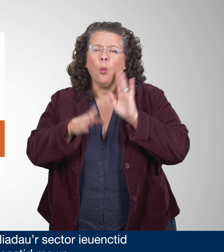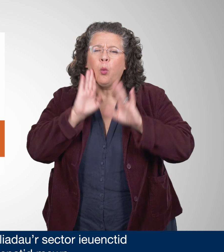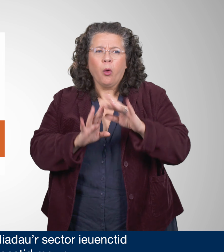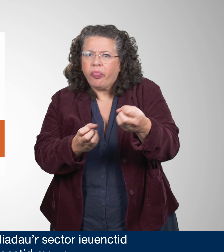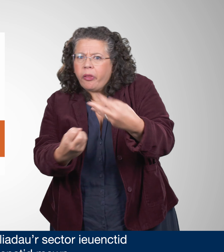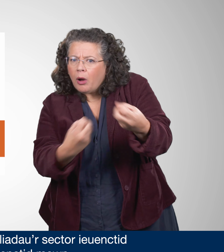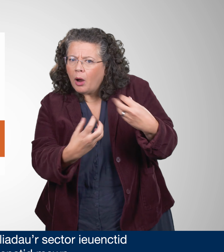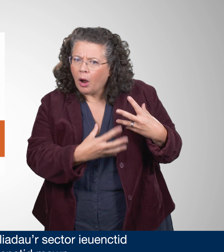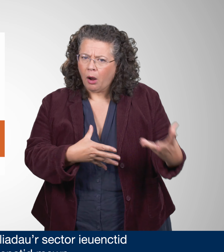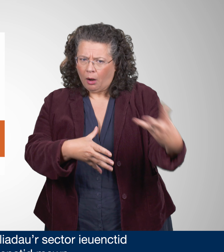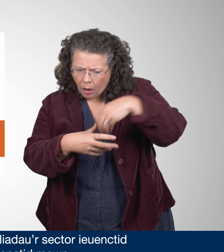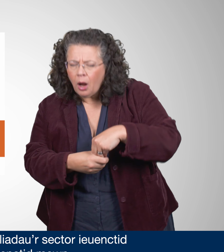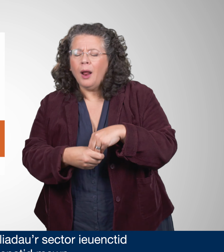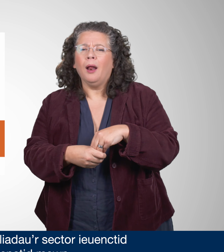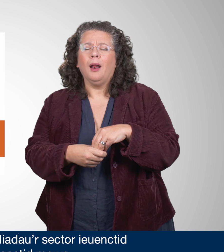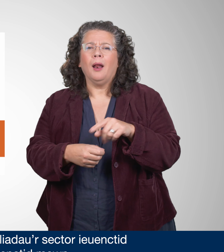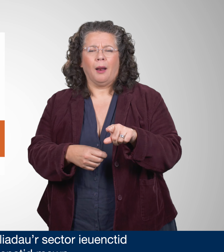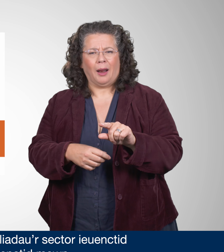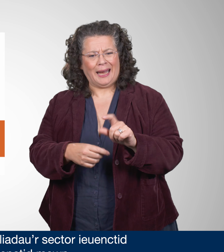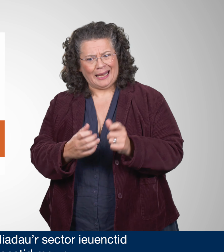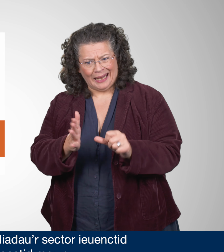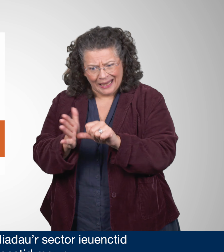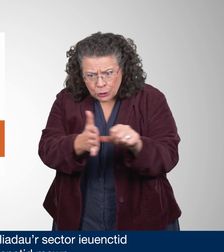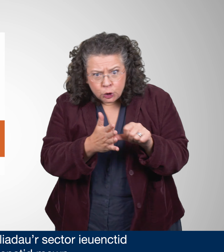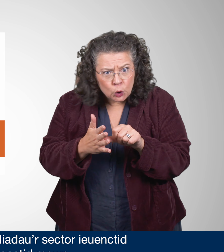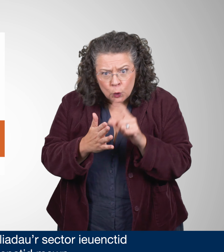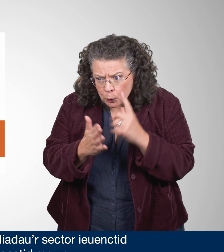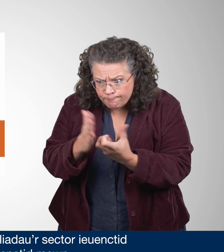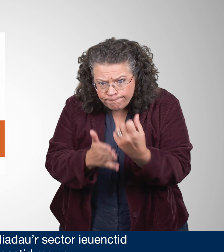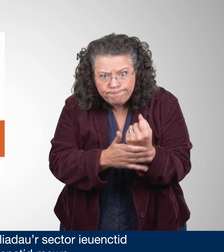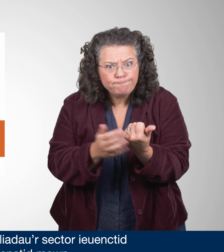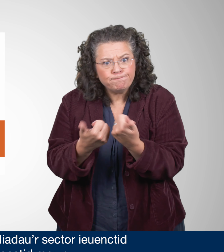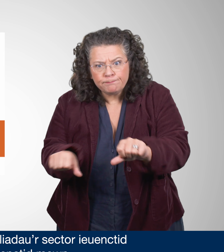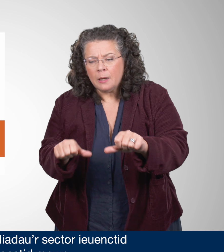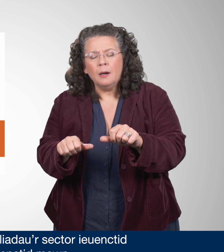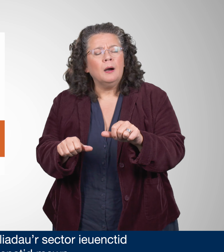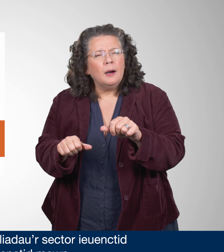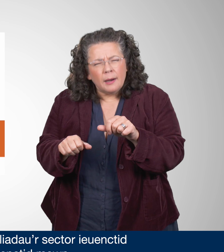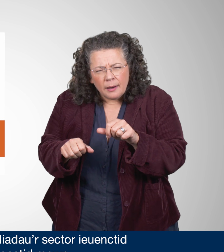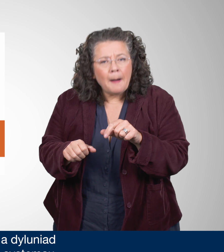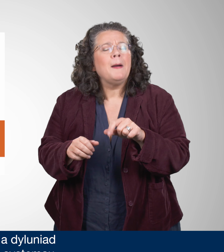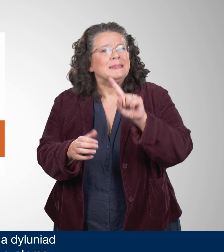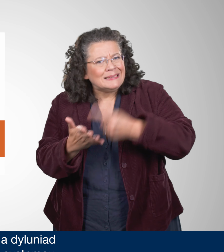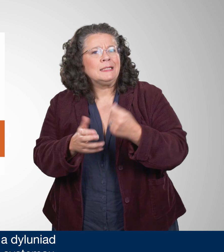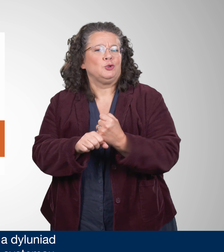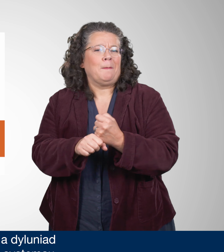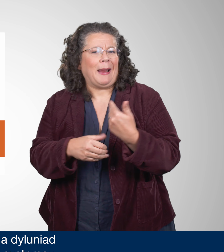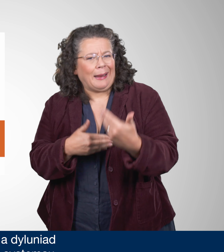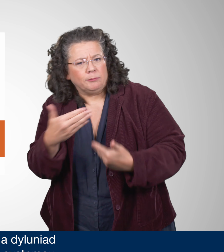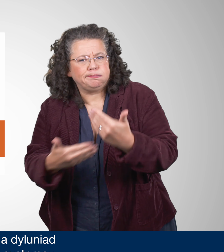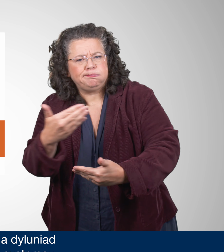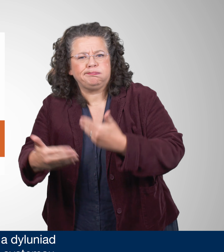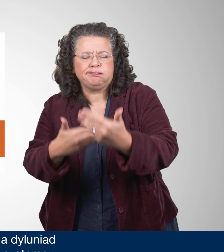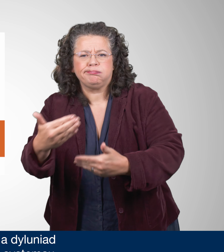i wreiddio llais ieuenctid mewn penderfyniadau a